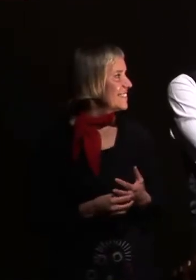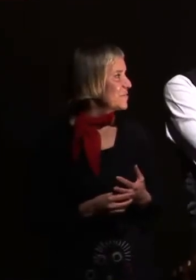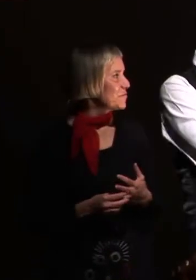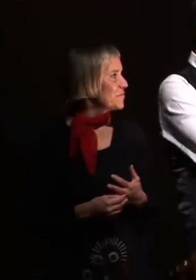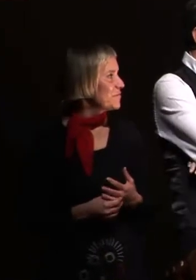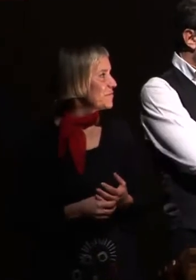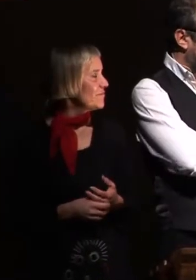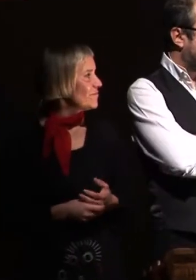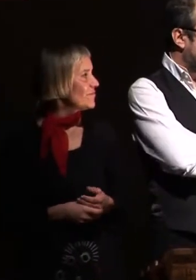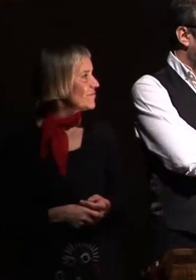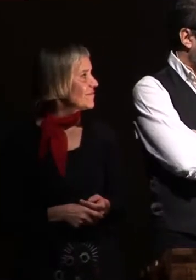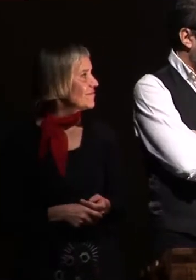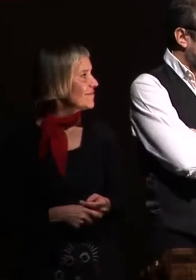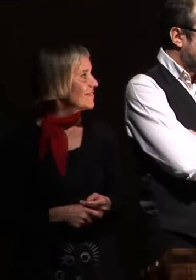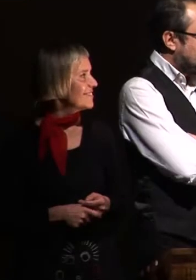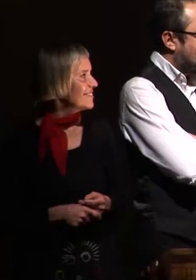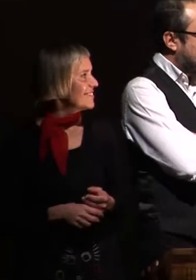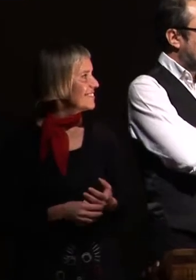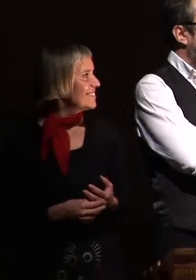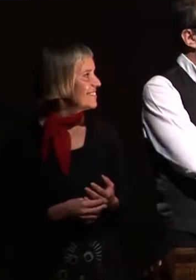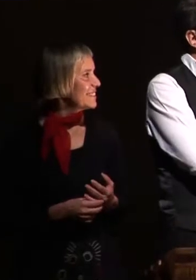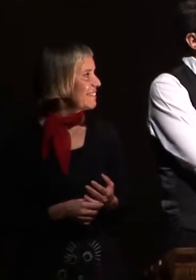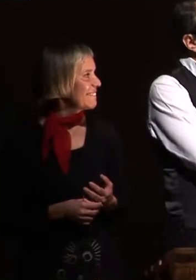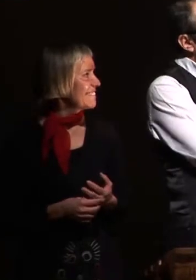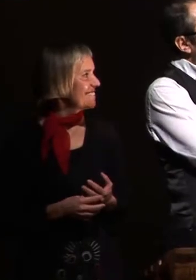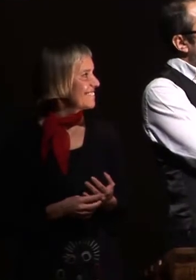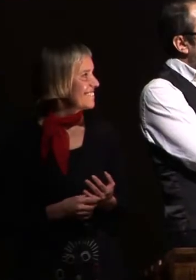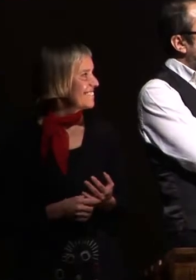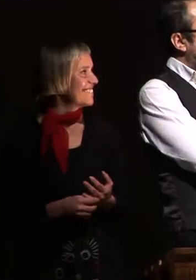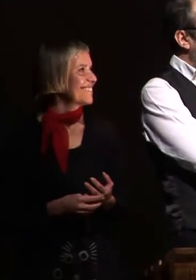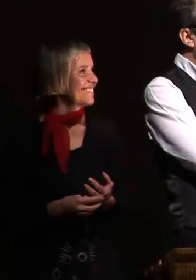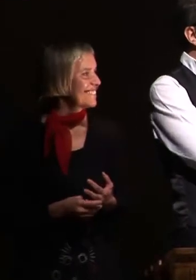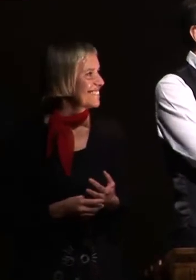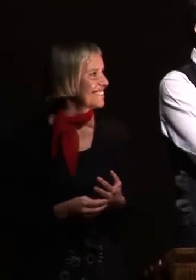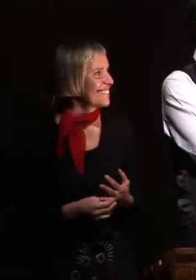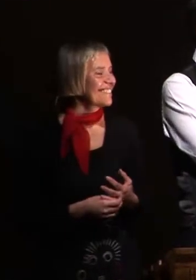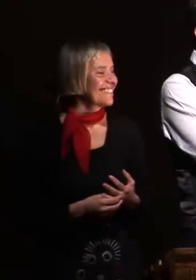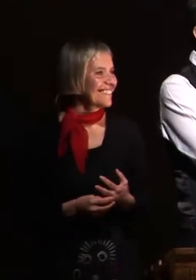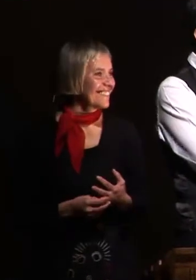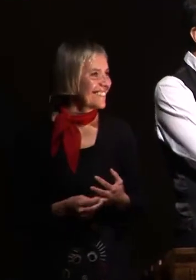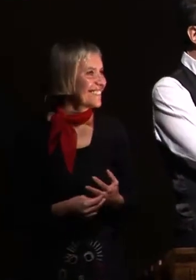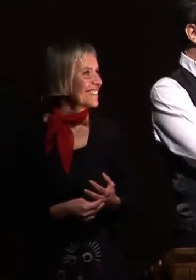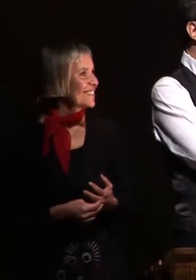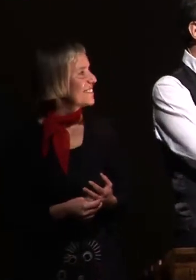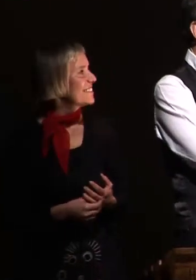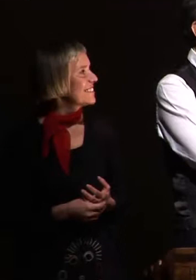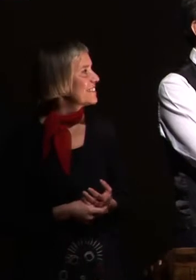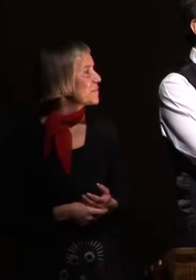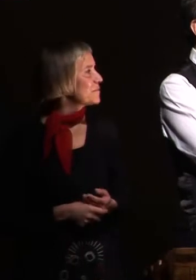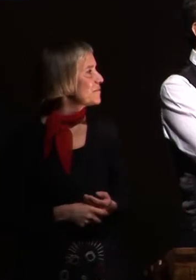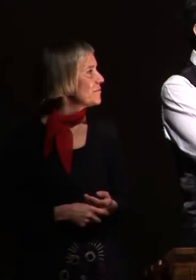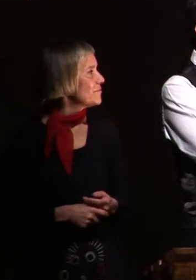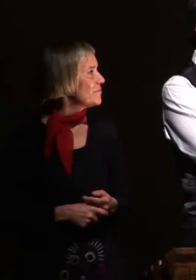Fixeu-vos, en 5 minuts pots esbossar una miqueta doncs, quin és el projecte de ruptura amb el capitalisme? Home, no és fàcil, diguem, però ho intentarem. El